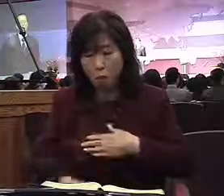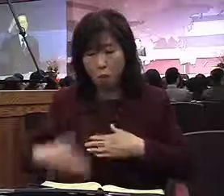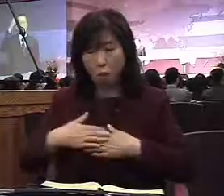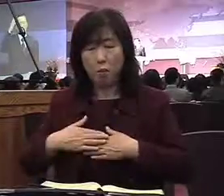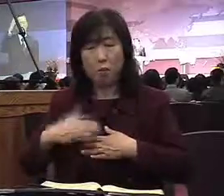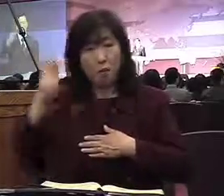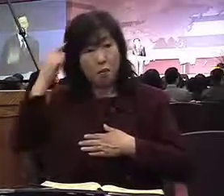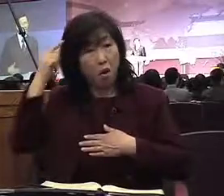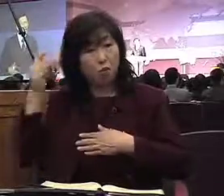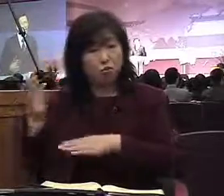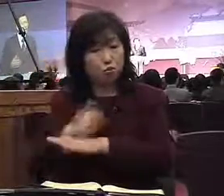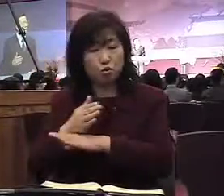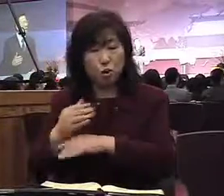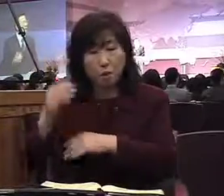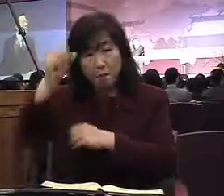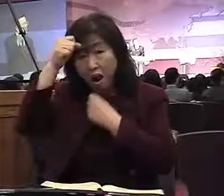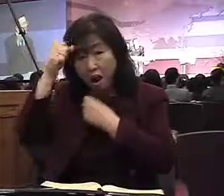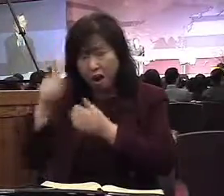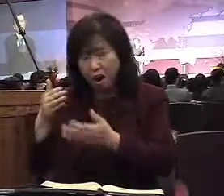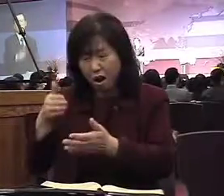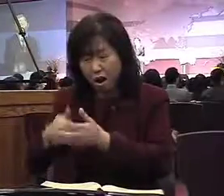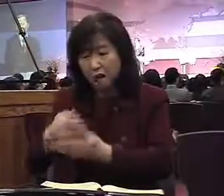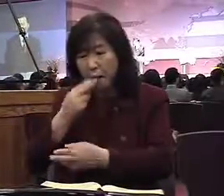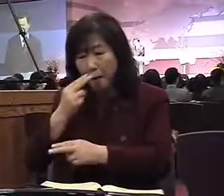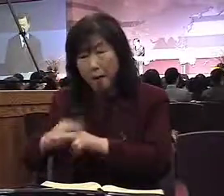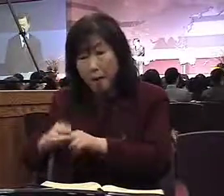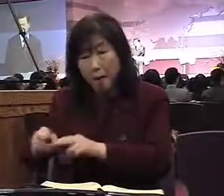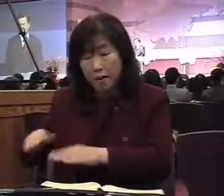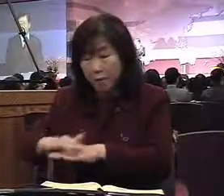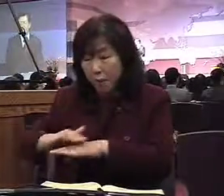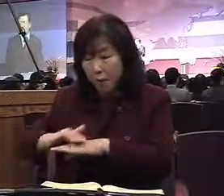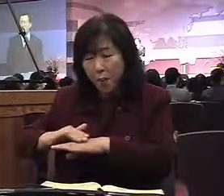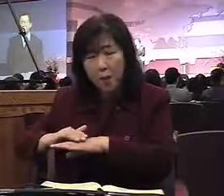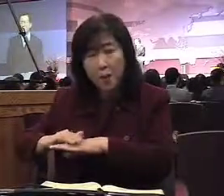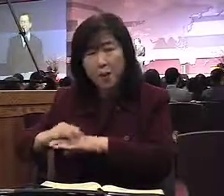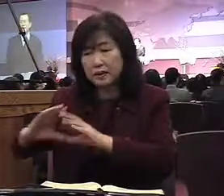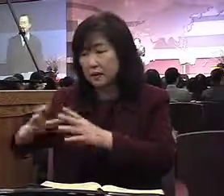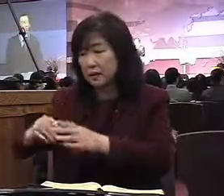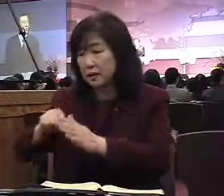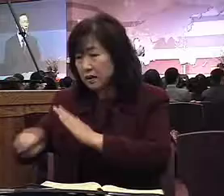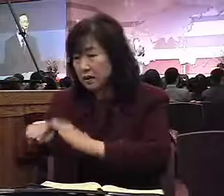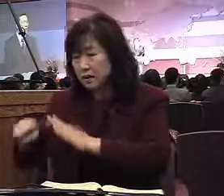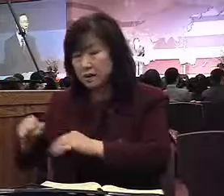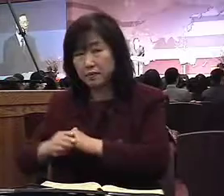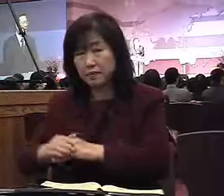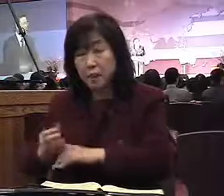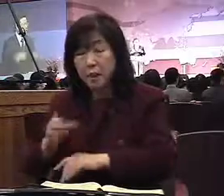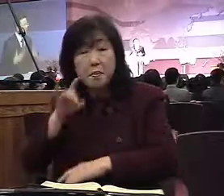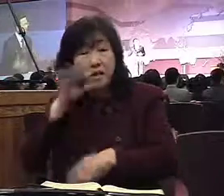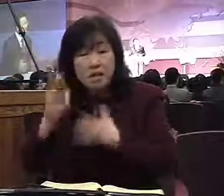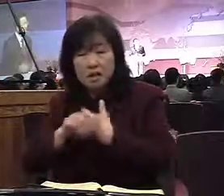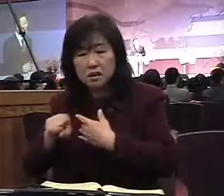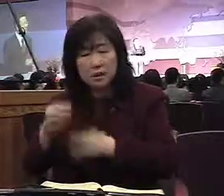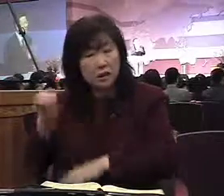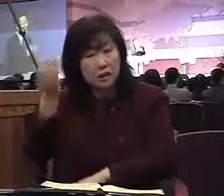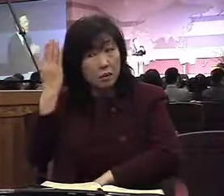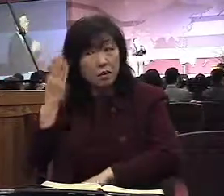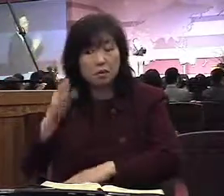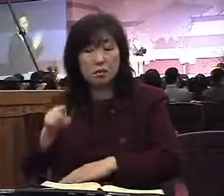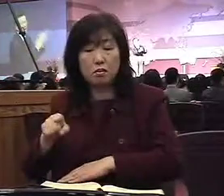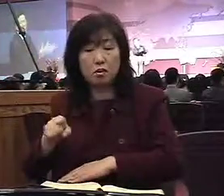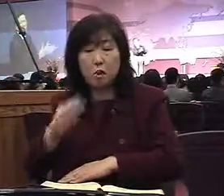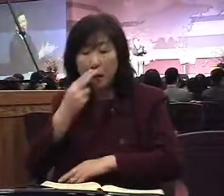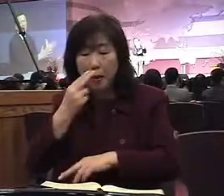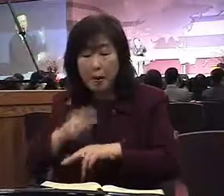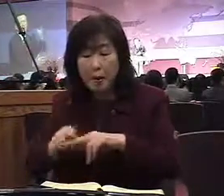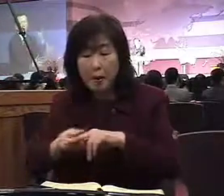온몸에 머리끝부터 발끝까지 바르고 그리고 세상으로 나가야 돼요. 만일 우리가 그것을 잊어버리고 이 기름 바르는 일을 잊어버리고